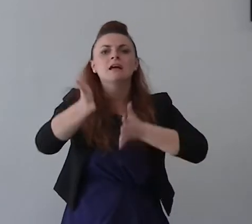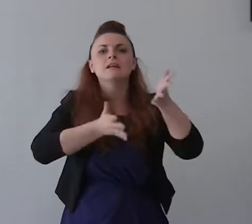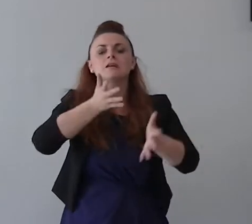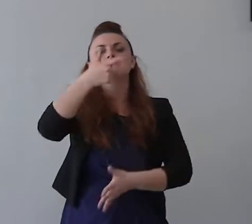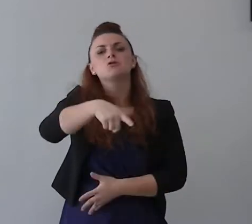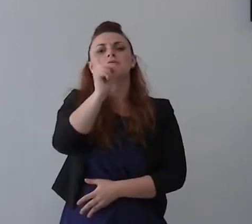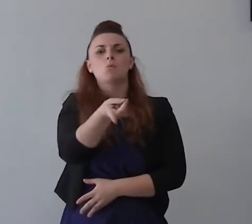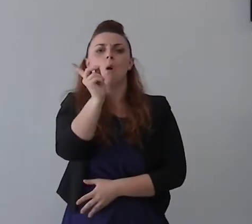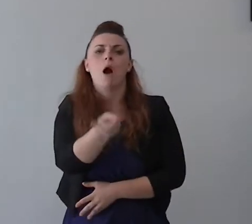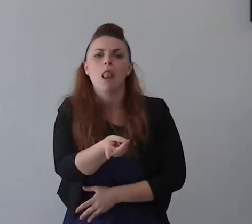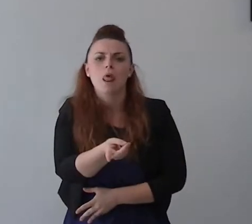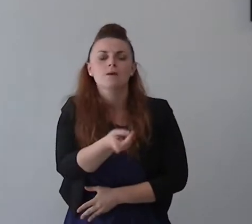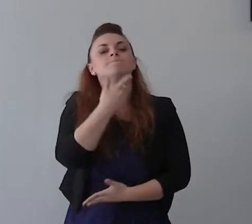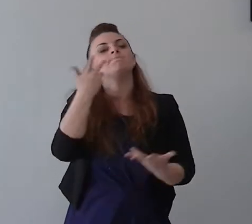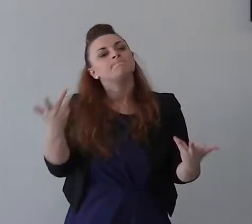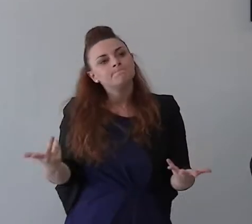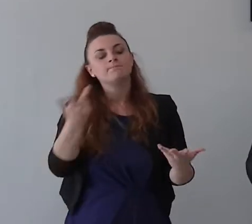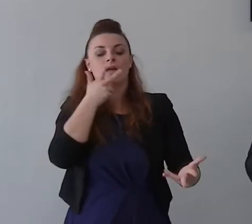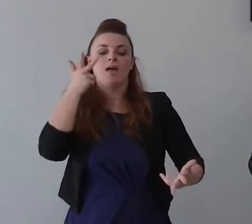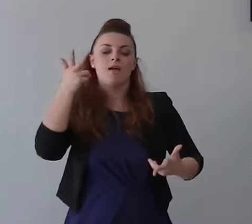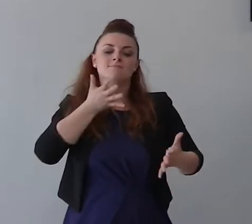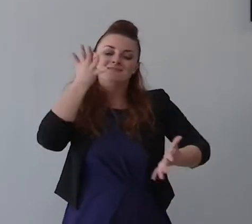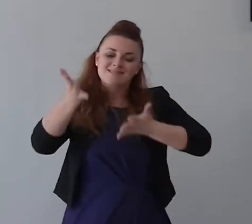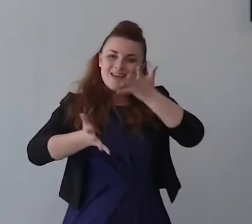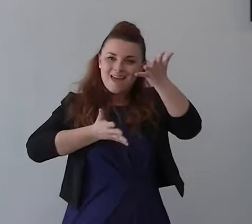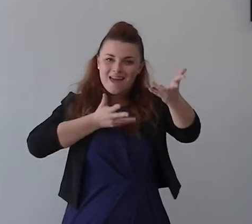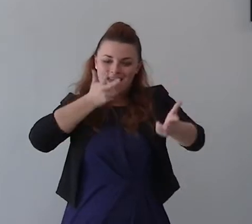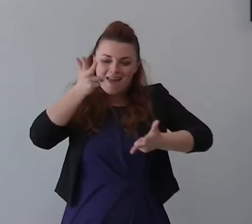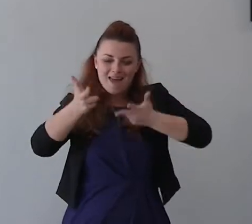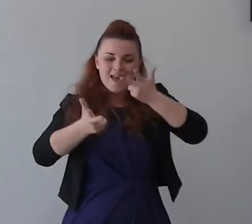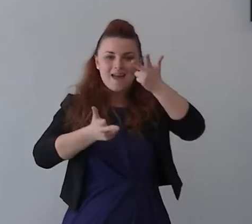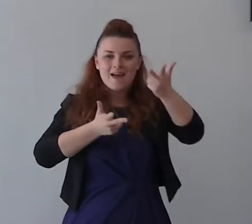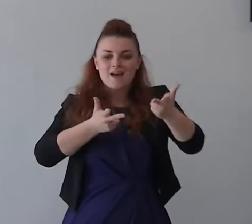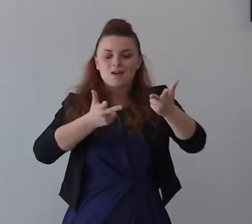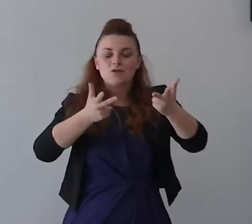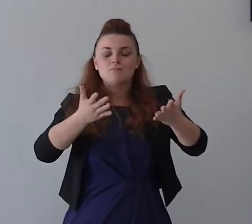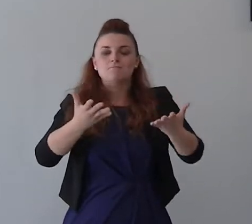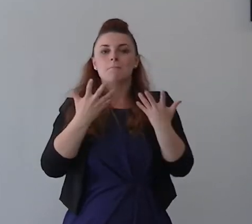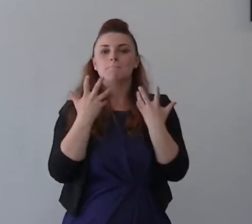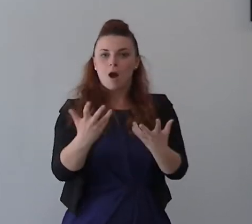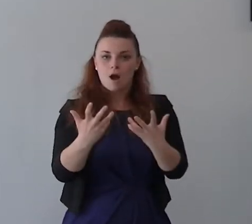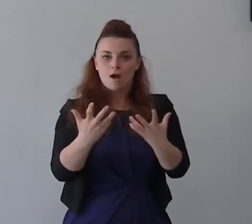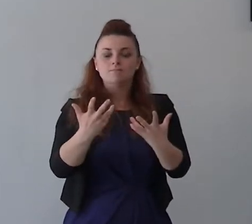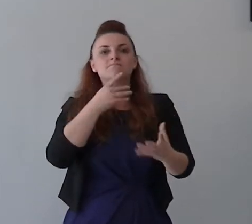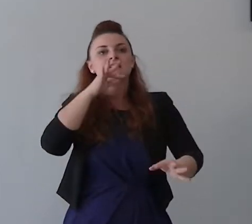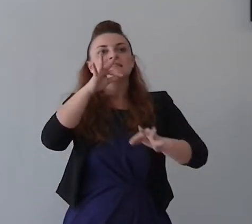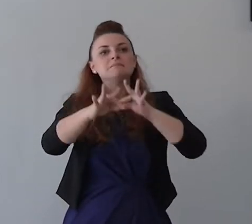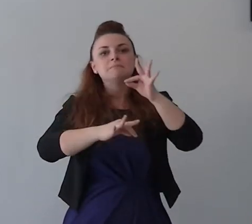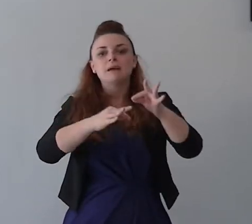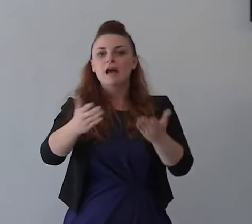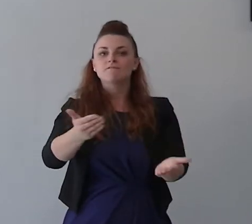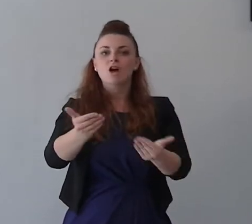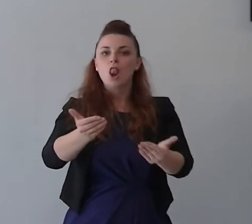Un segno è qualcosa che con poco spiega tanto. Un segno è qualcosa che con un